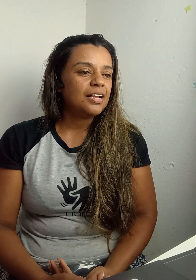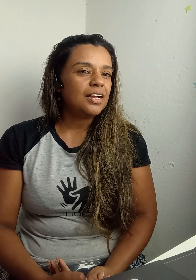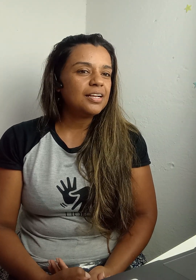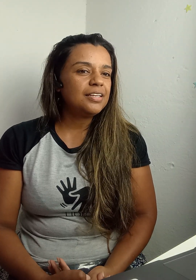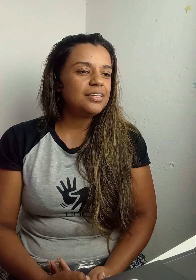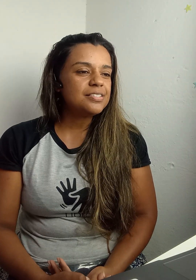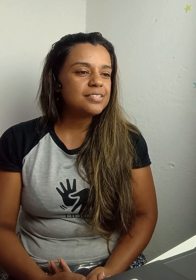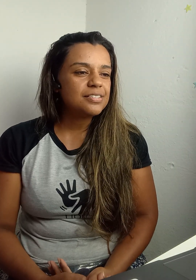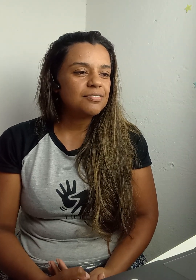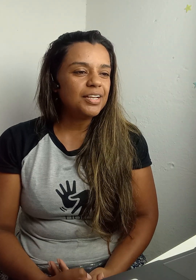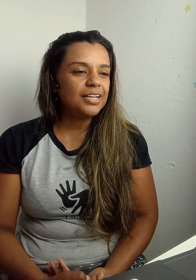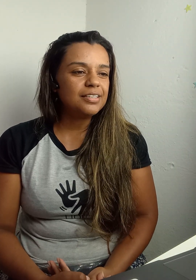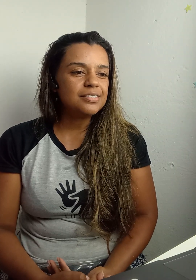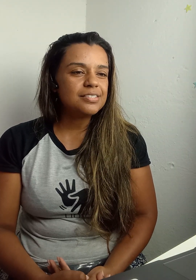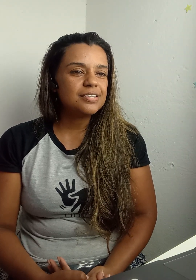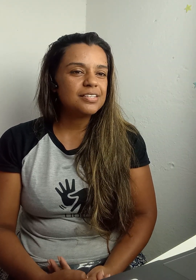A Cris. Vai lá, Cris.